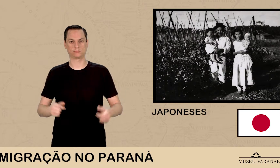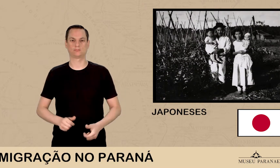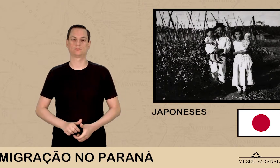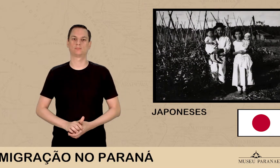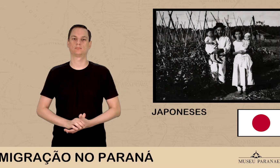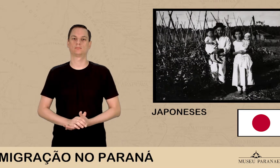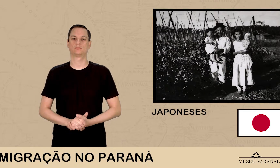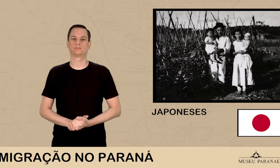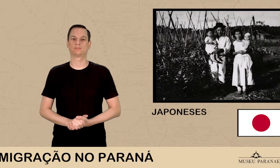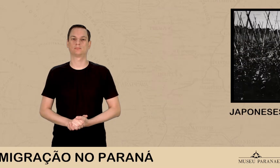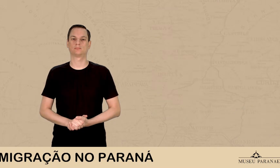japoneses,